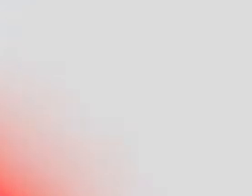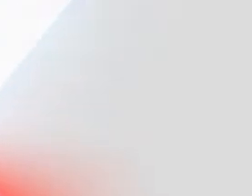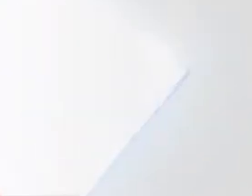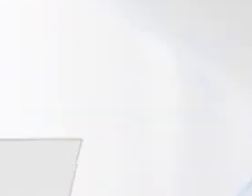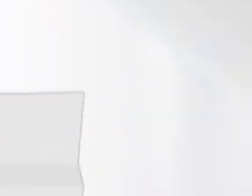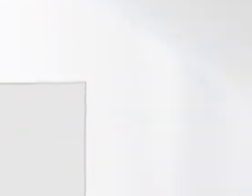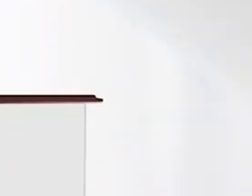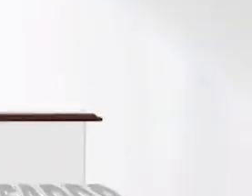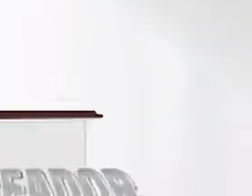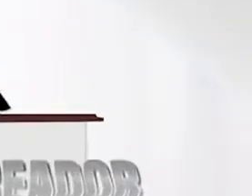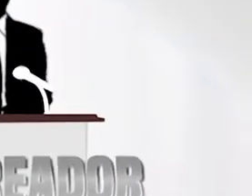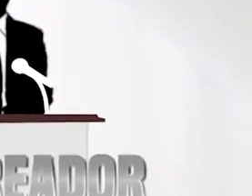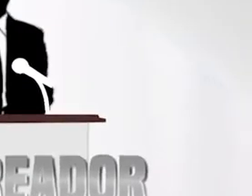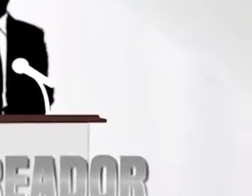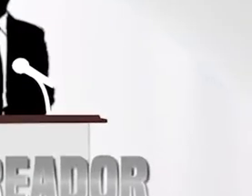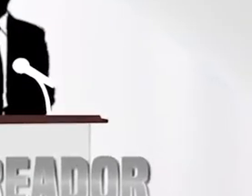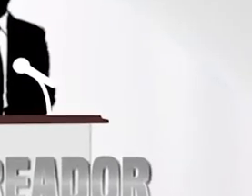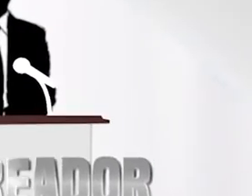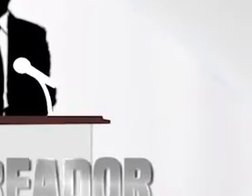há